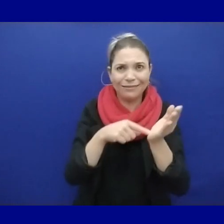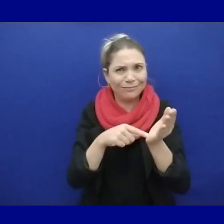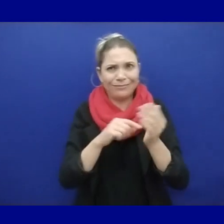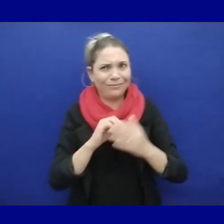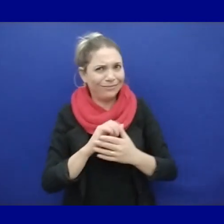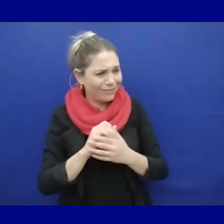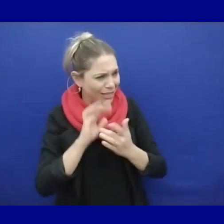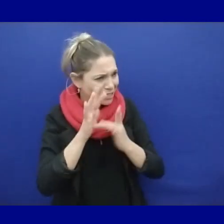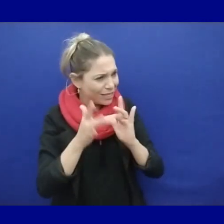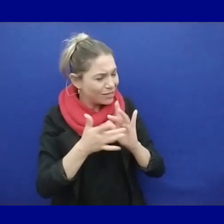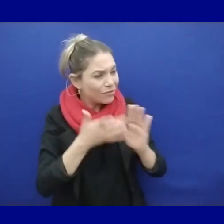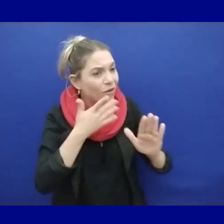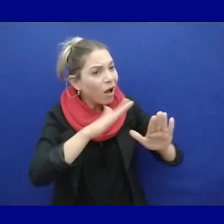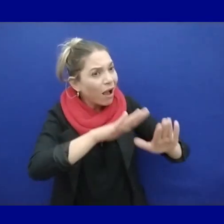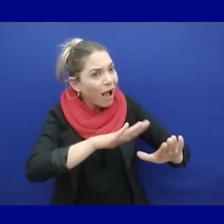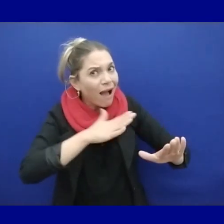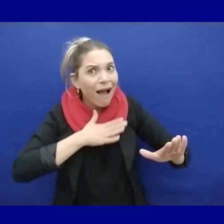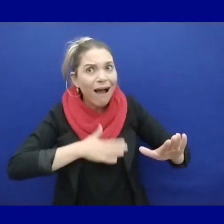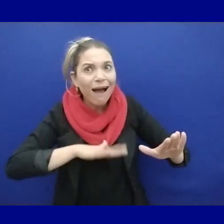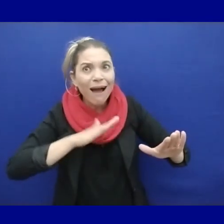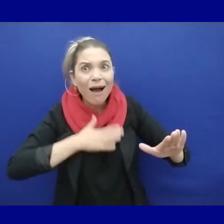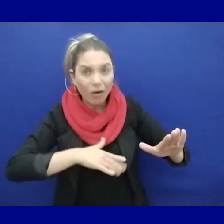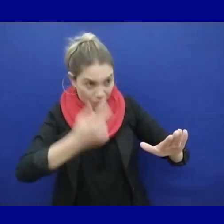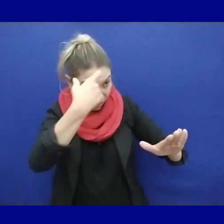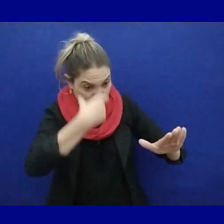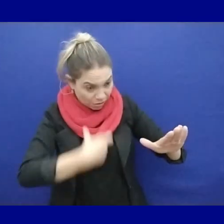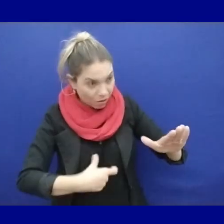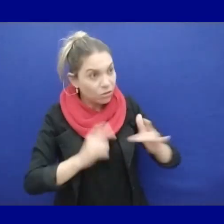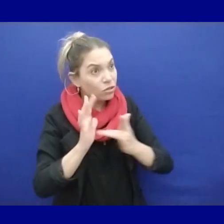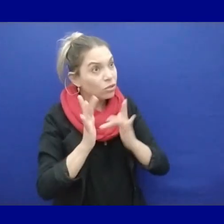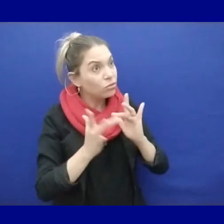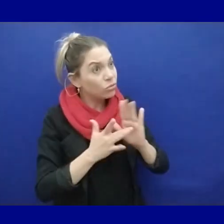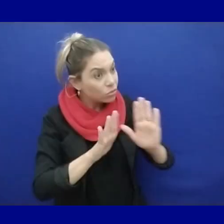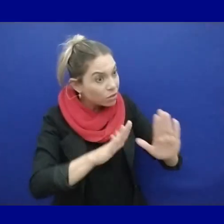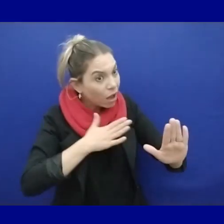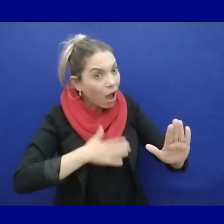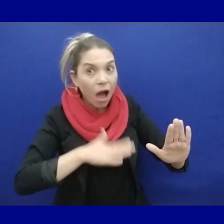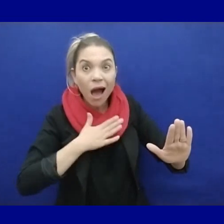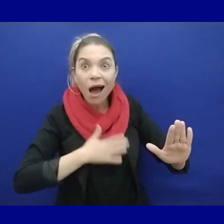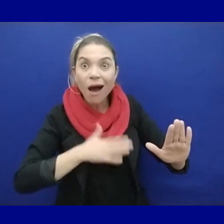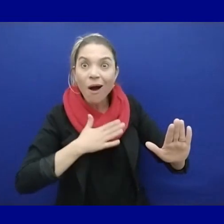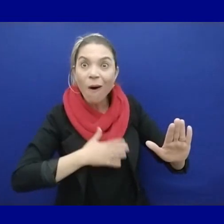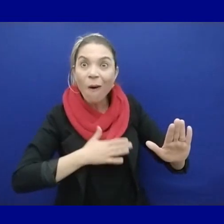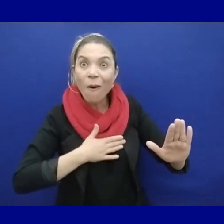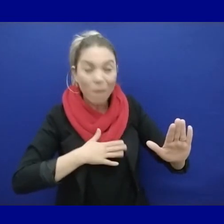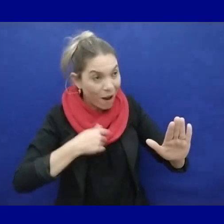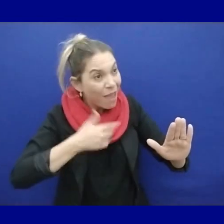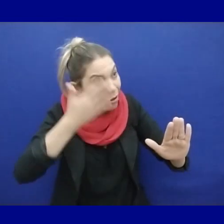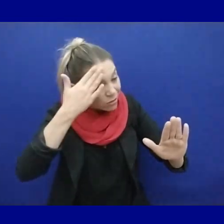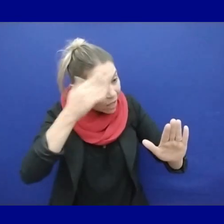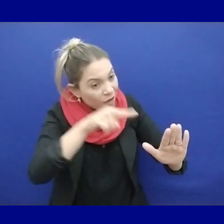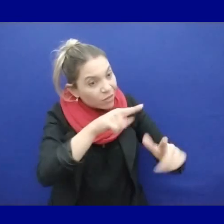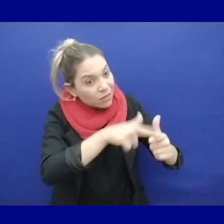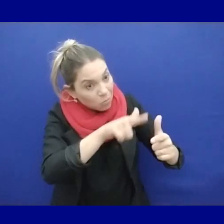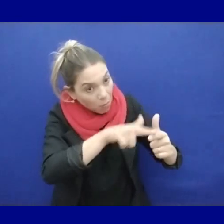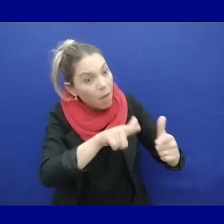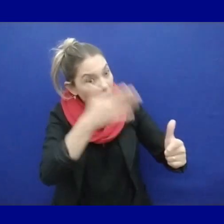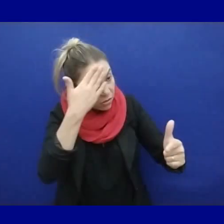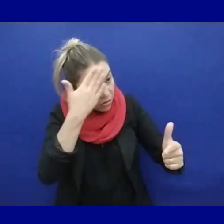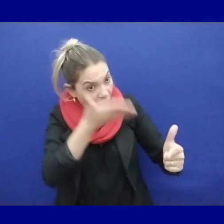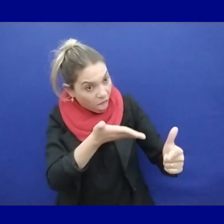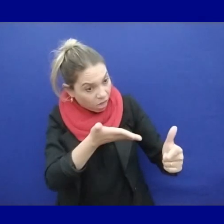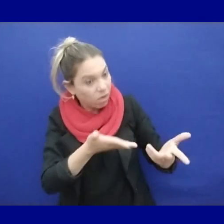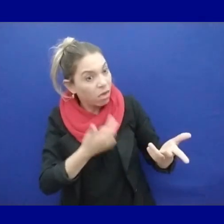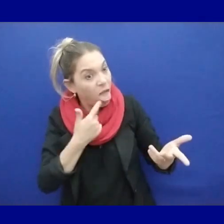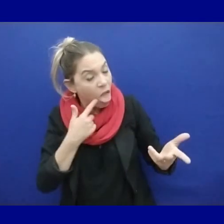sei que vocês têm medo, mas tenham calma, tem de bom ânimo, sou eu vim ao encontro de vocês porque eu sei das